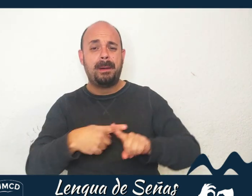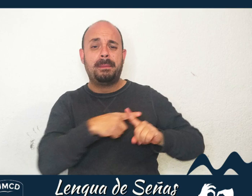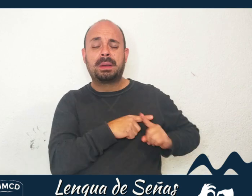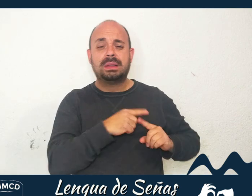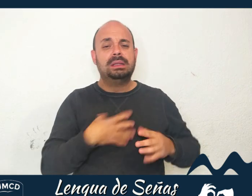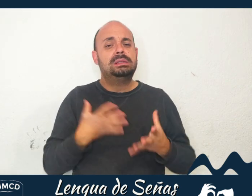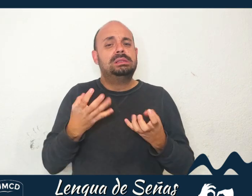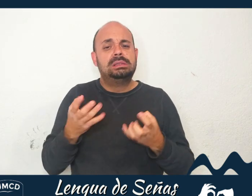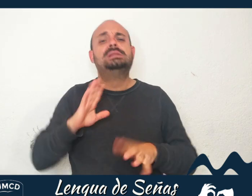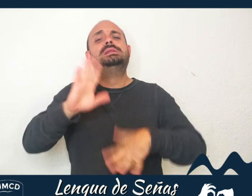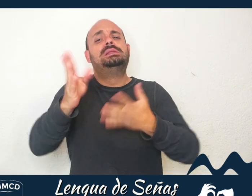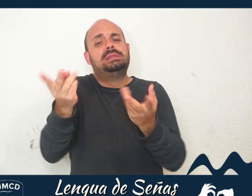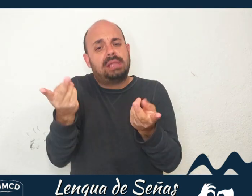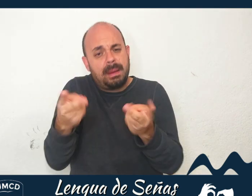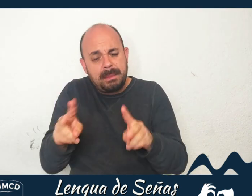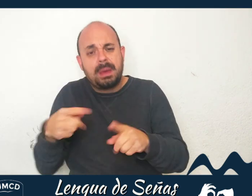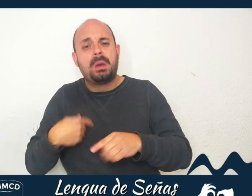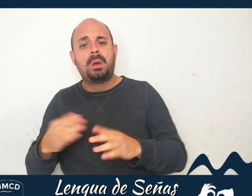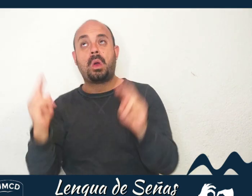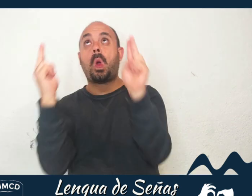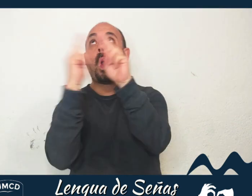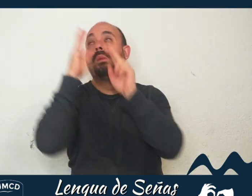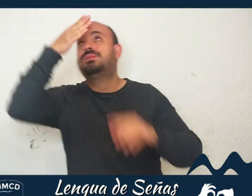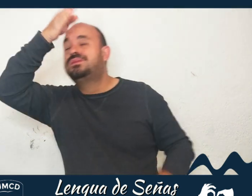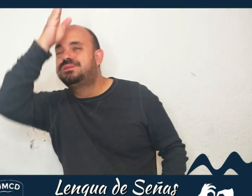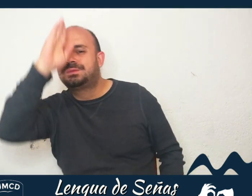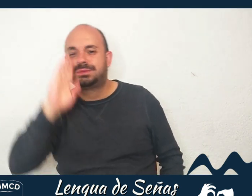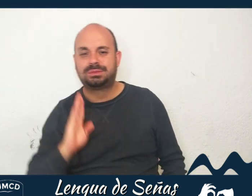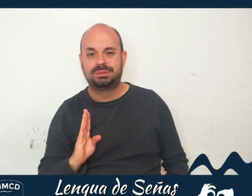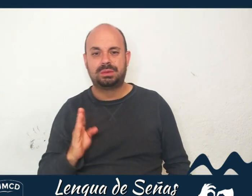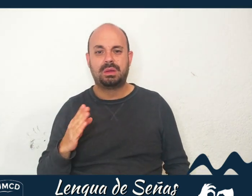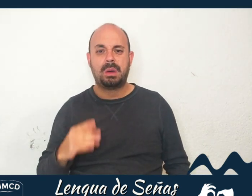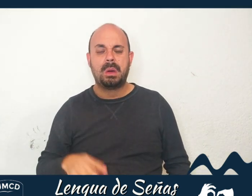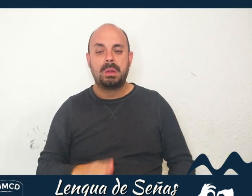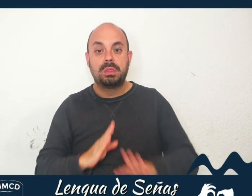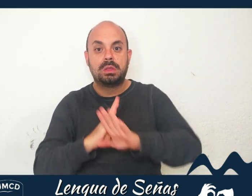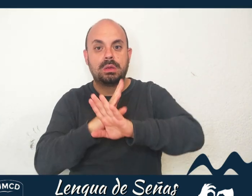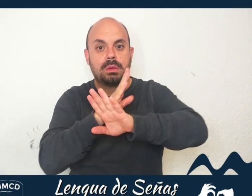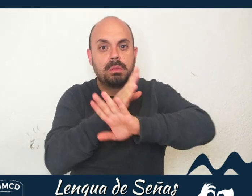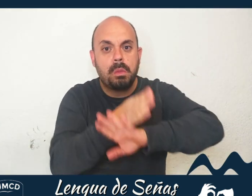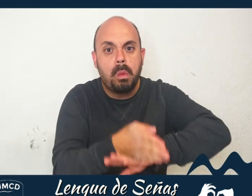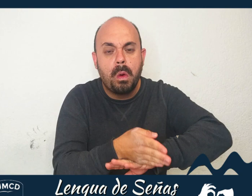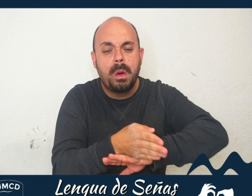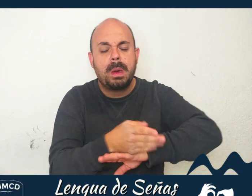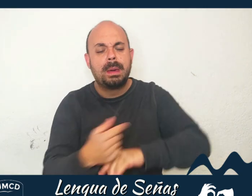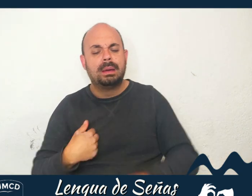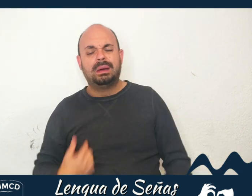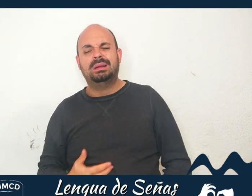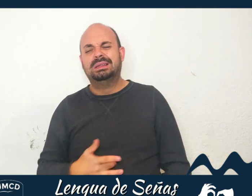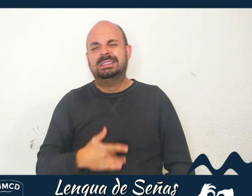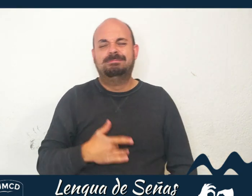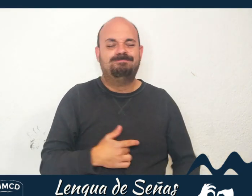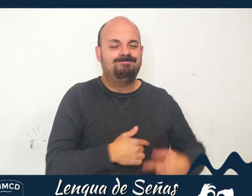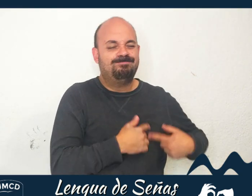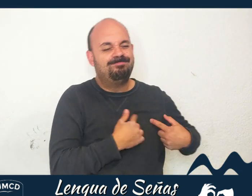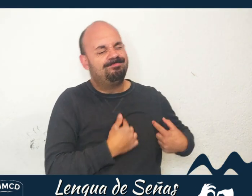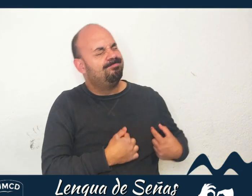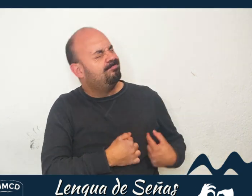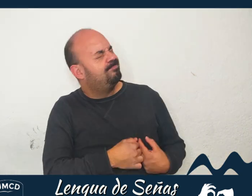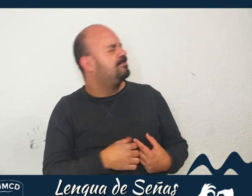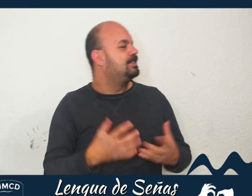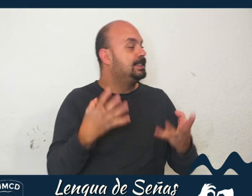de Cristo. Si bien Pablo estuvo en Troas un tiempo predicando, su amor por la iglesia en Corinto